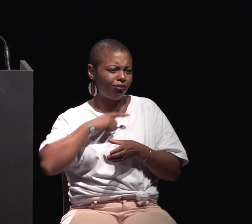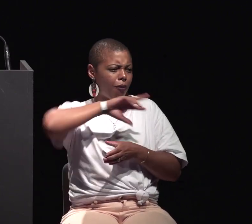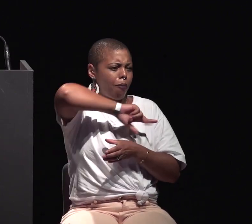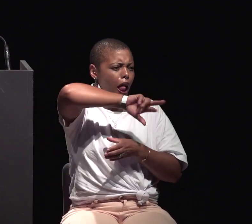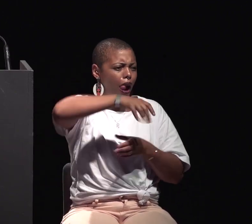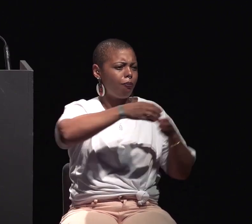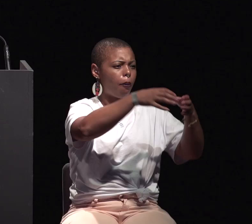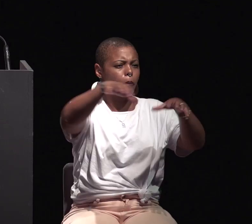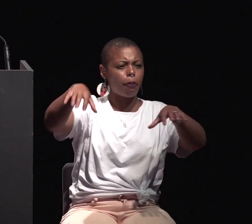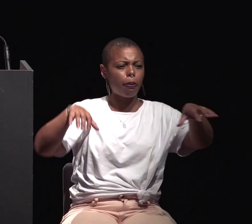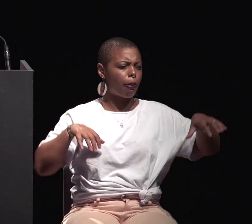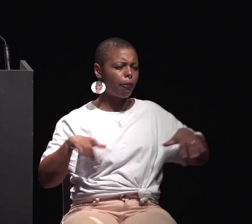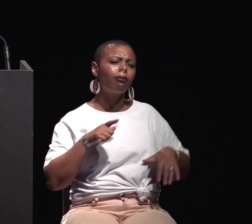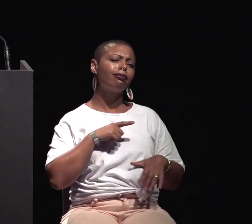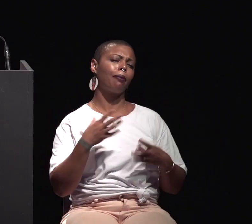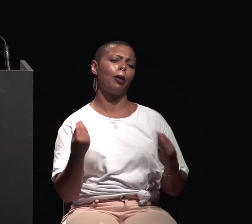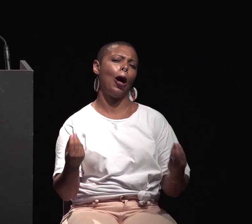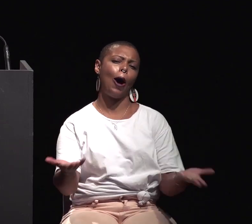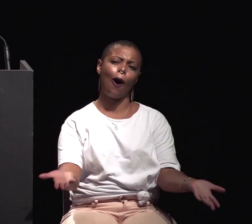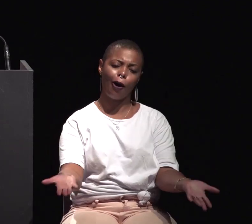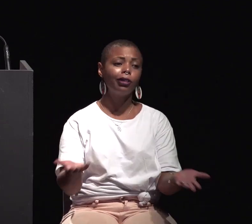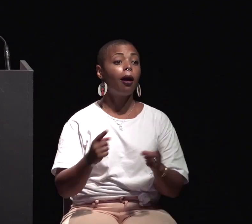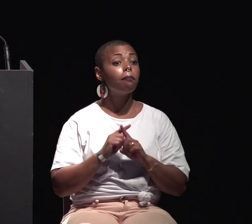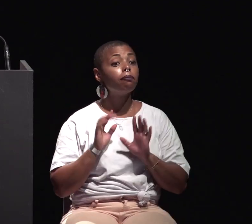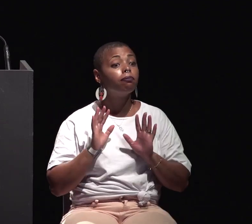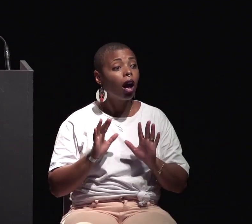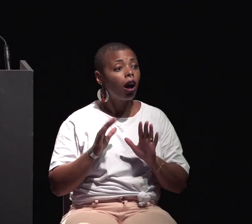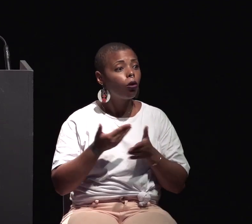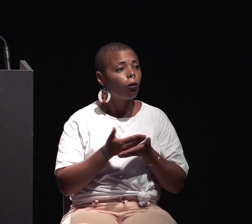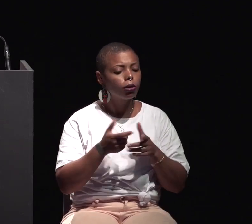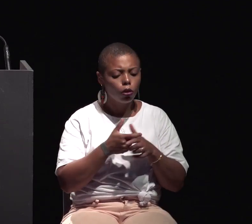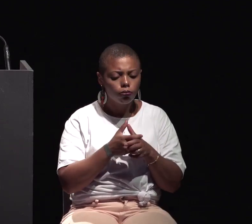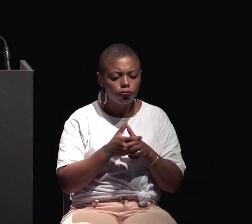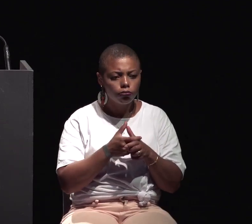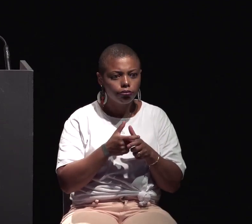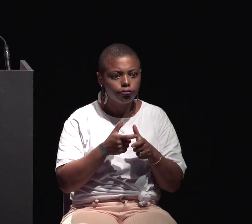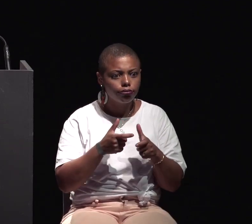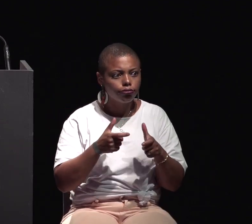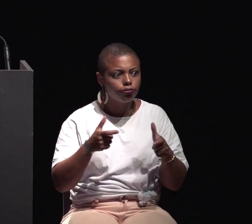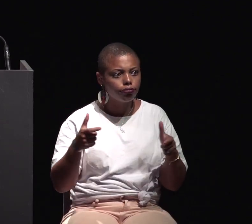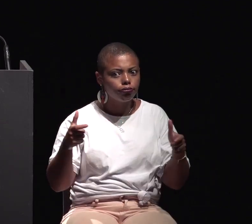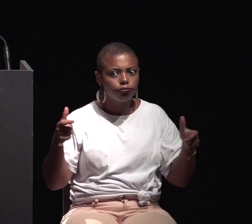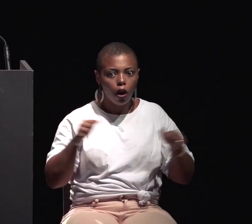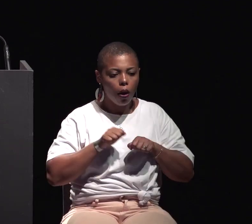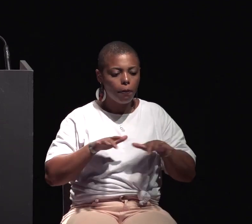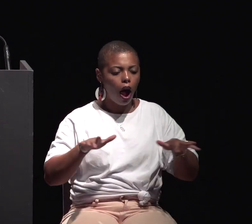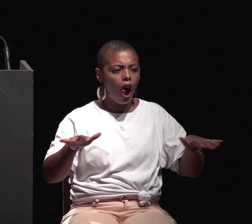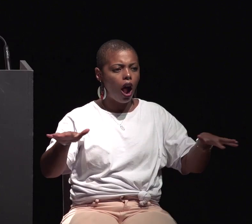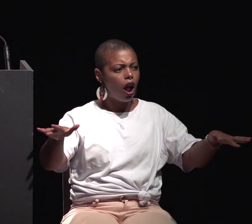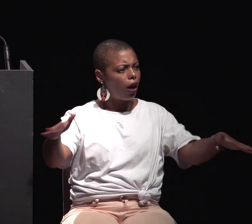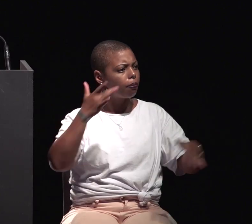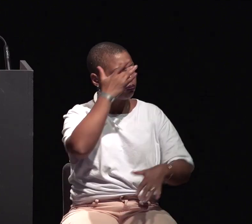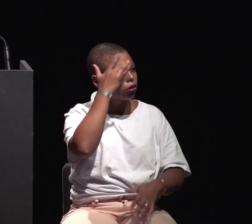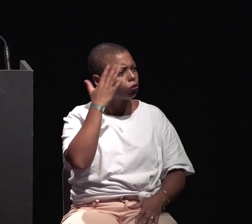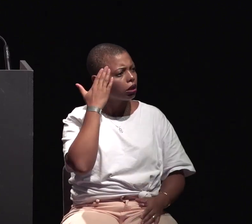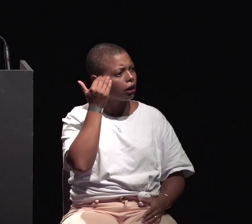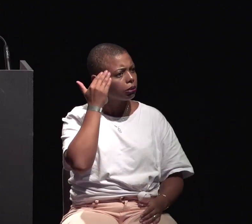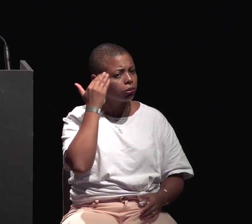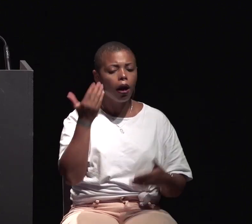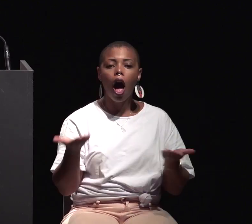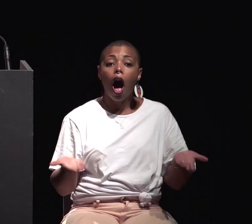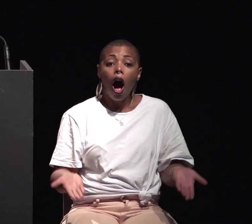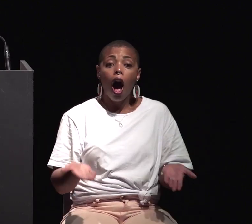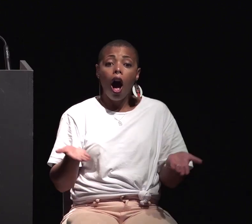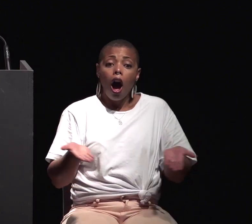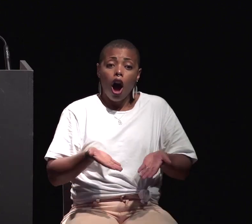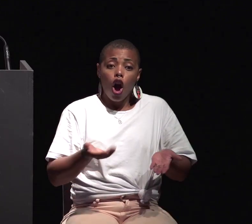nessa cidade imensa, foi crescendo. A ideia se espalhou, e hoje ajudamos mulheres a